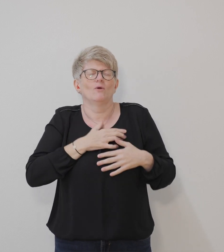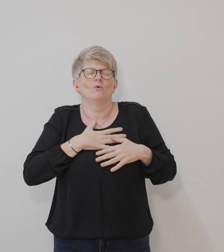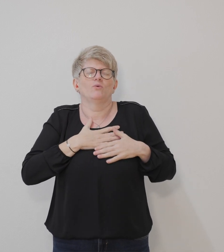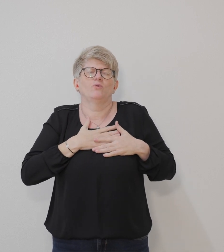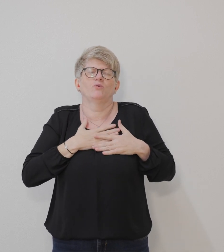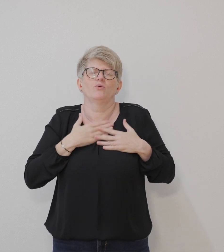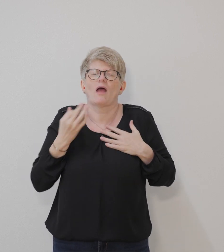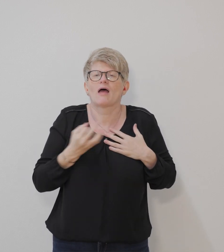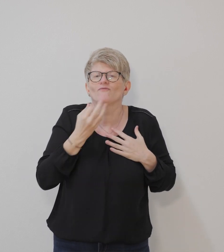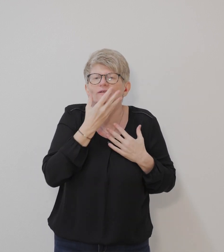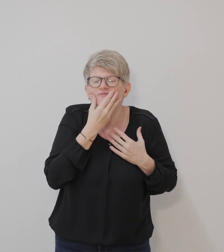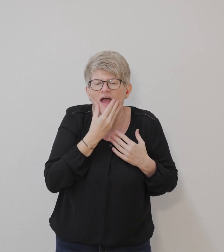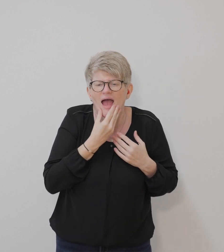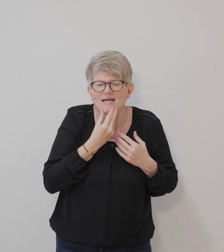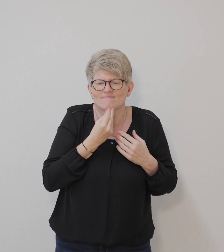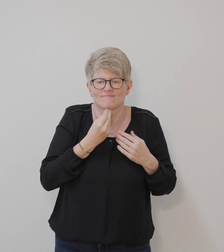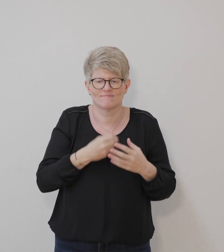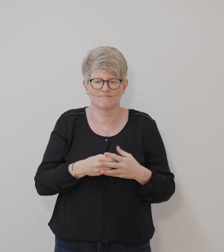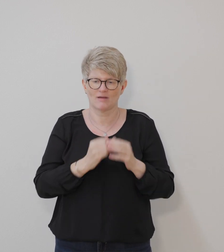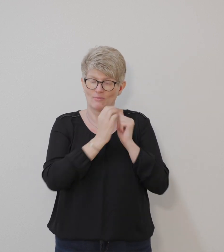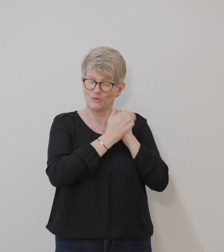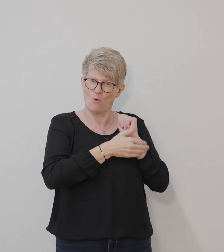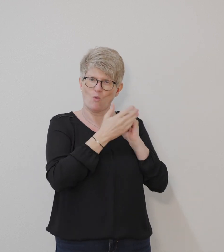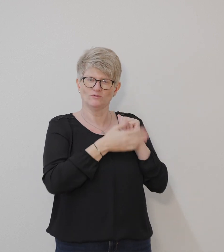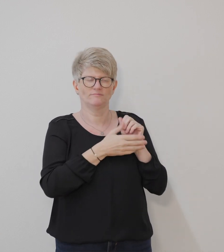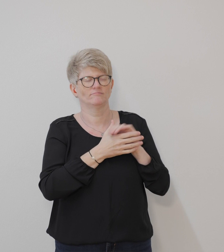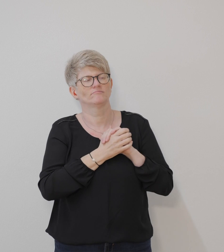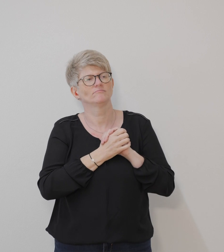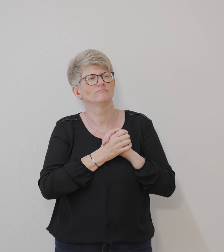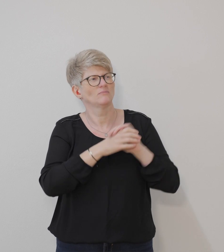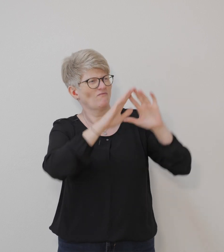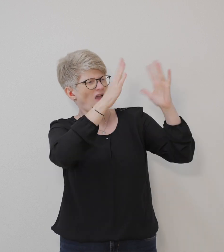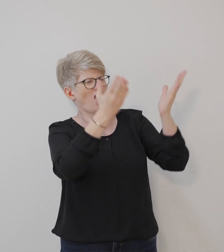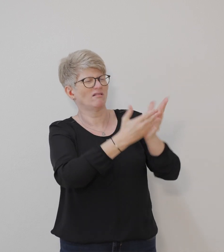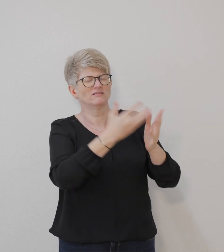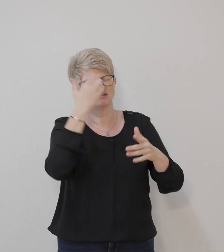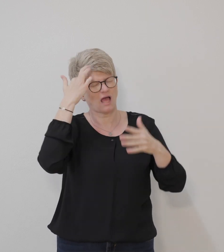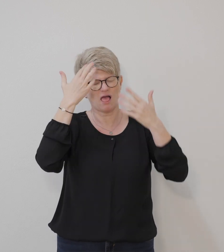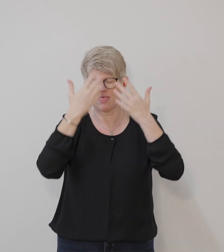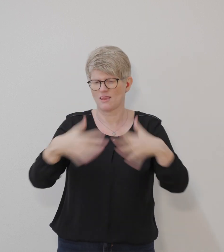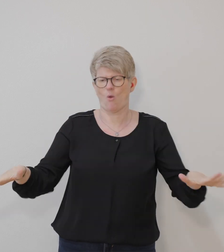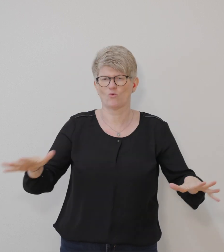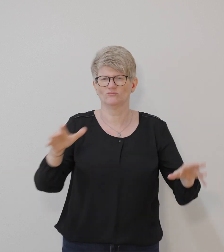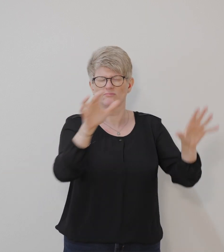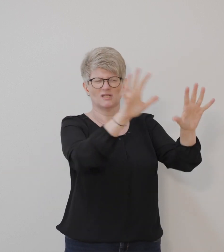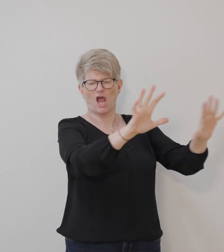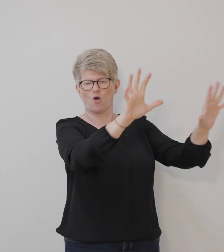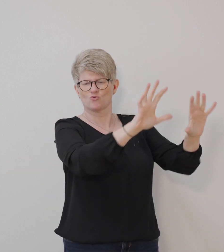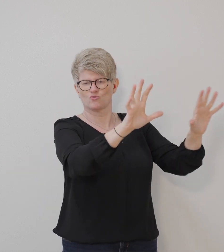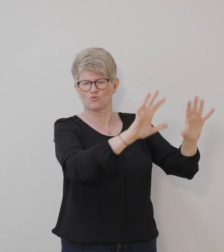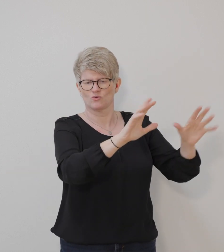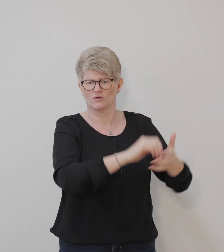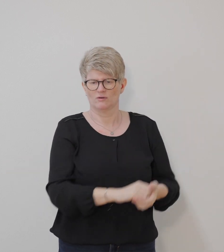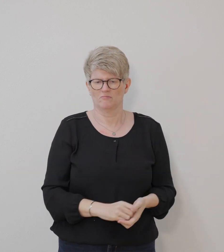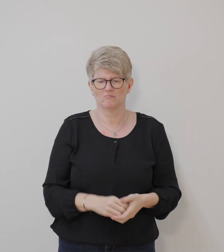Diabetes? Na und? Neuer Ausweis? Wozu? Da muss ich zum Amt, Formular